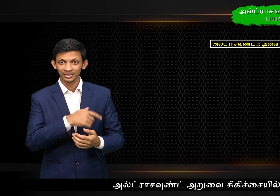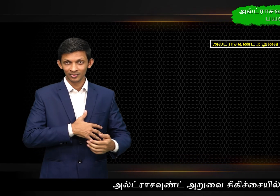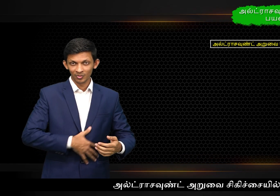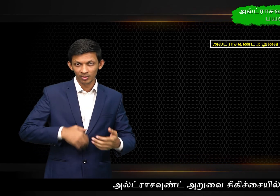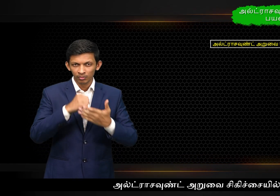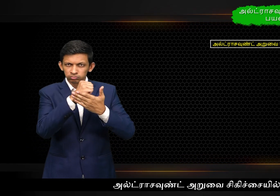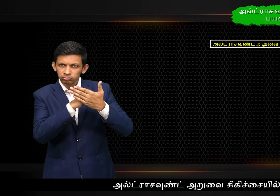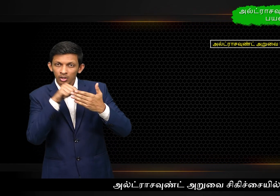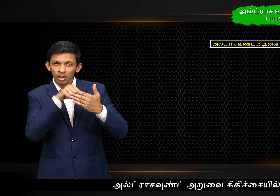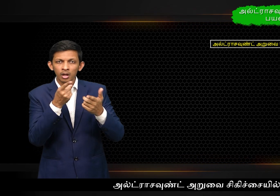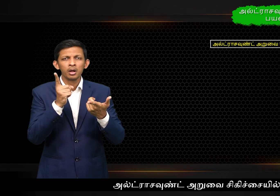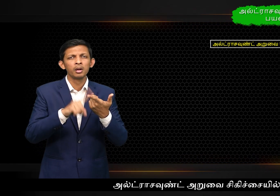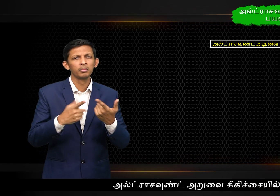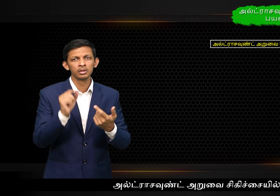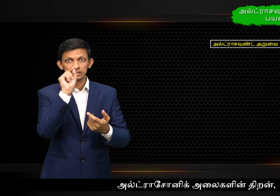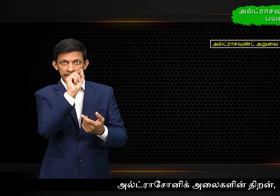அல்ட்ராசவுண்ட் அறுவை சிகிச்சையில்